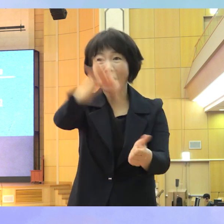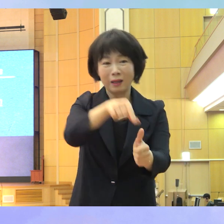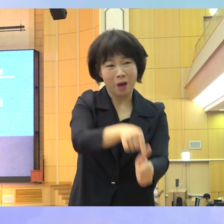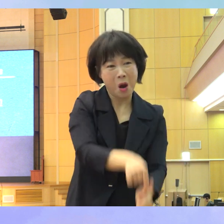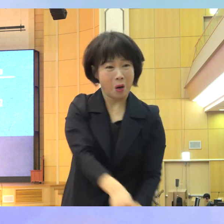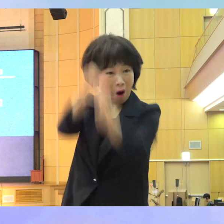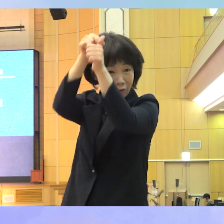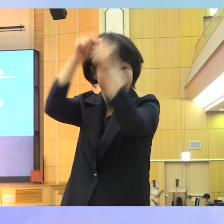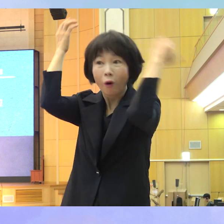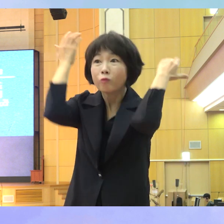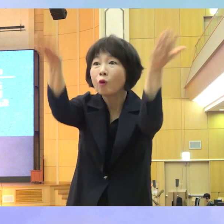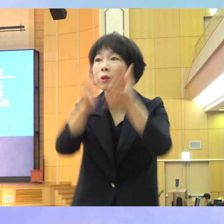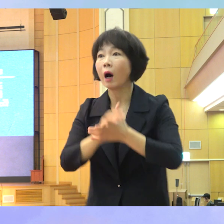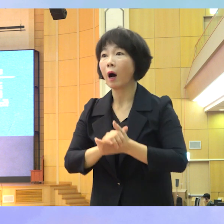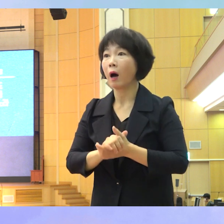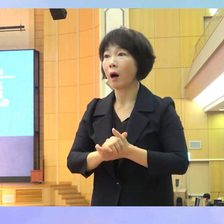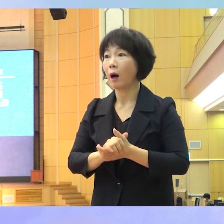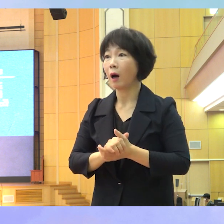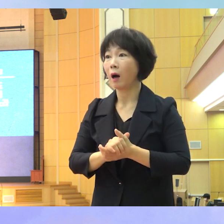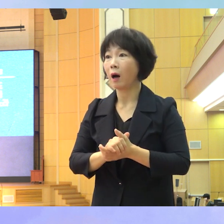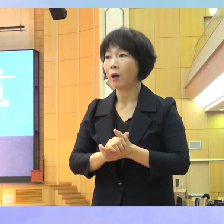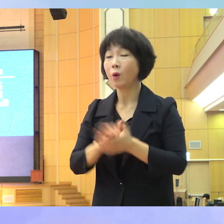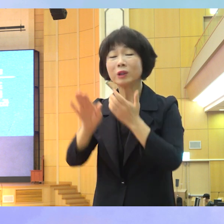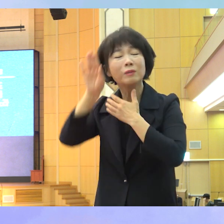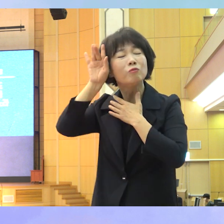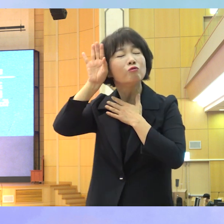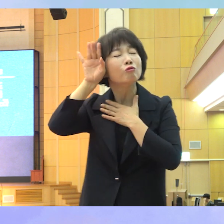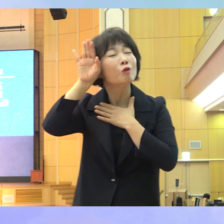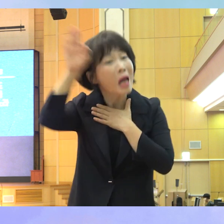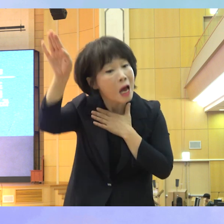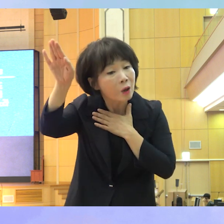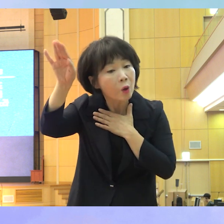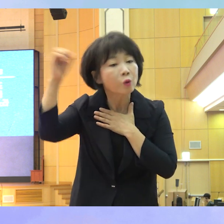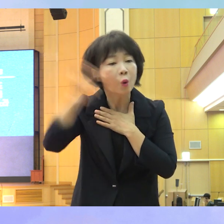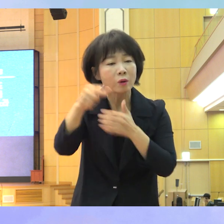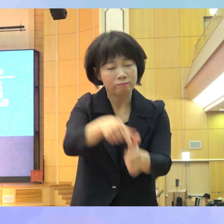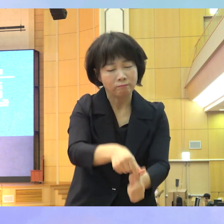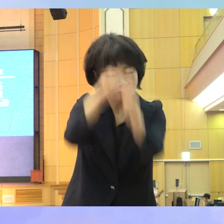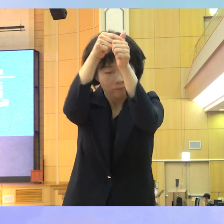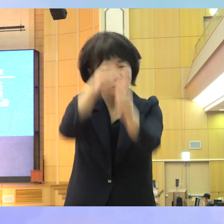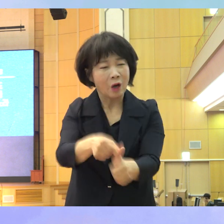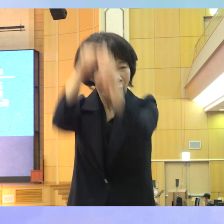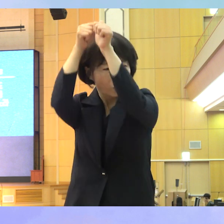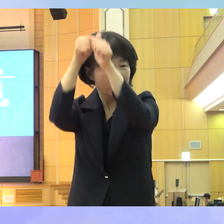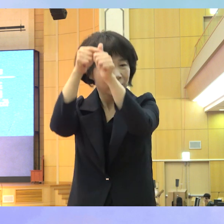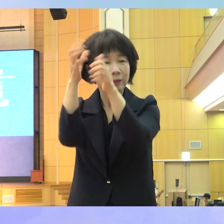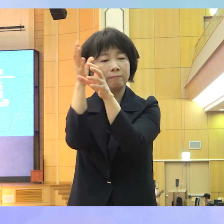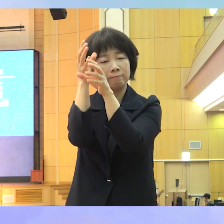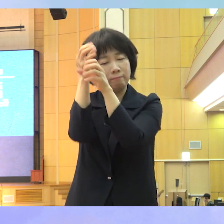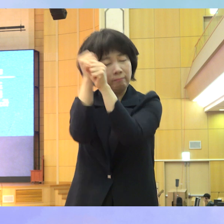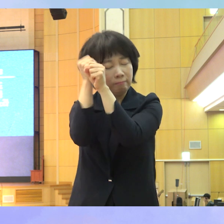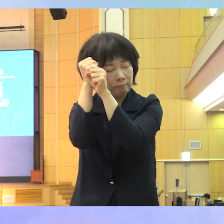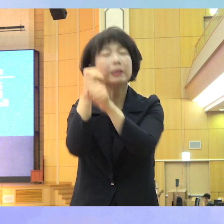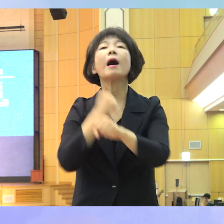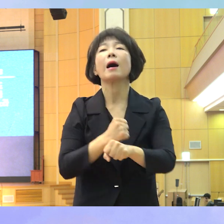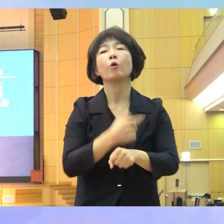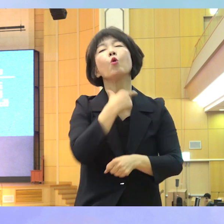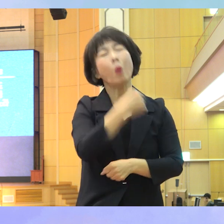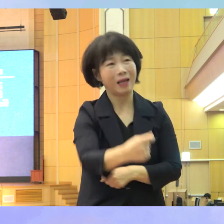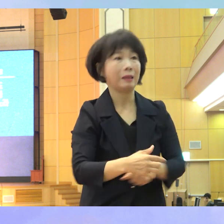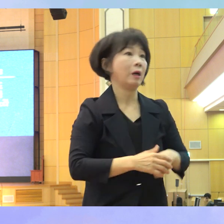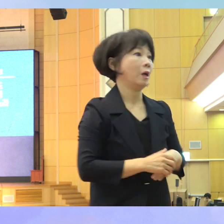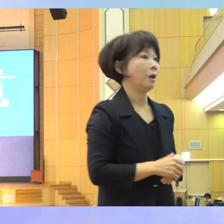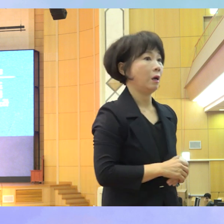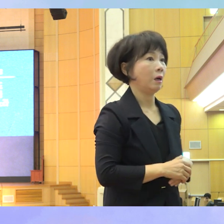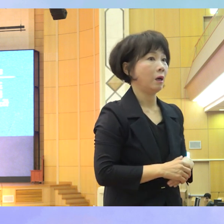건지시리라. 또한 이후에라도 뭐 하시기를? 건지시기를 의지합니다. 다시